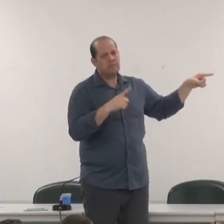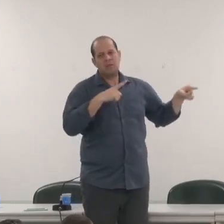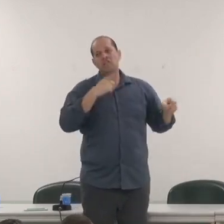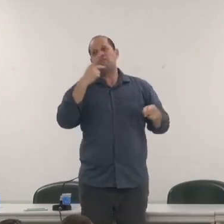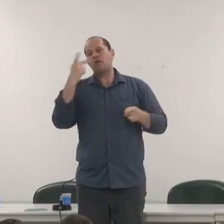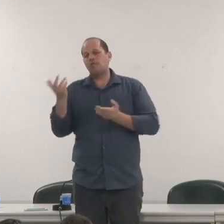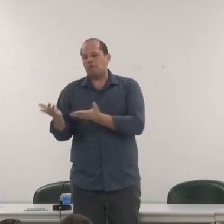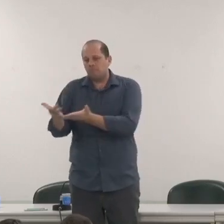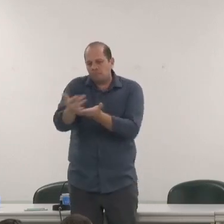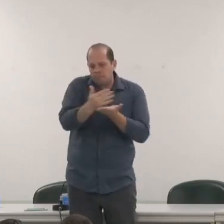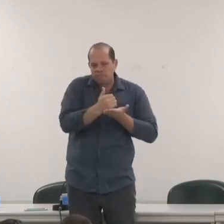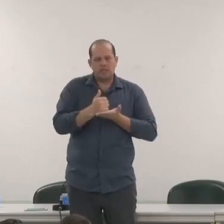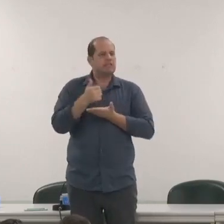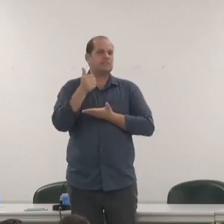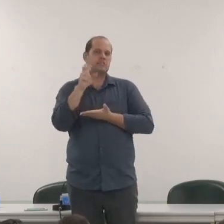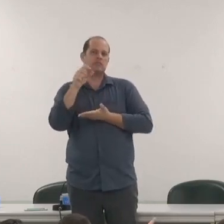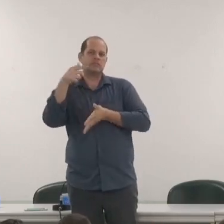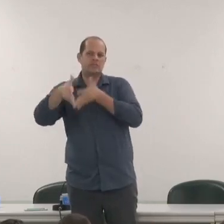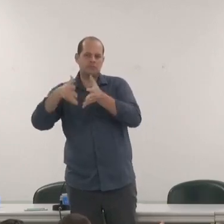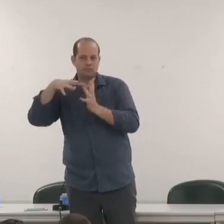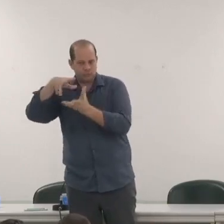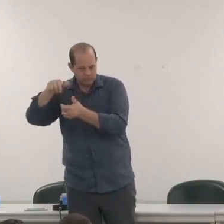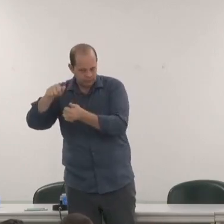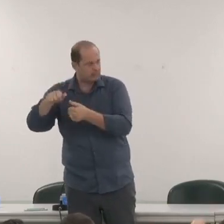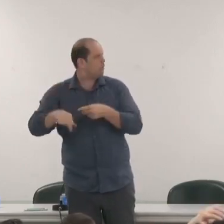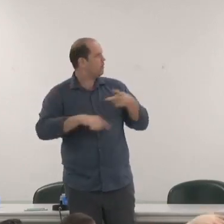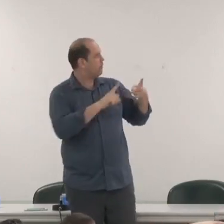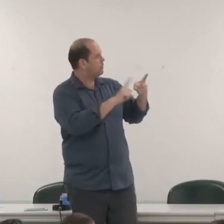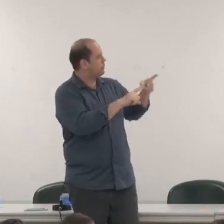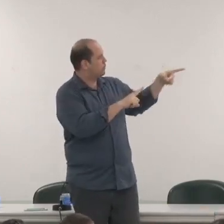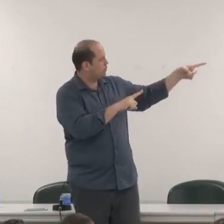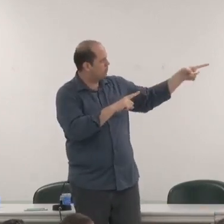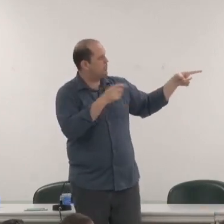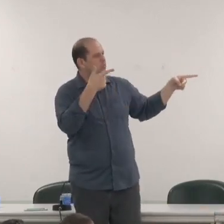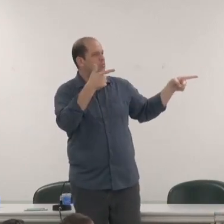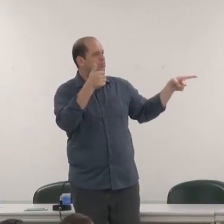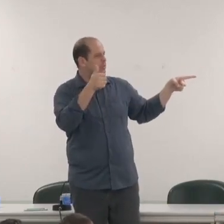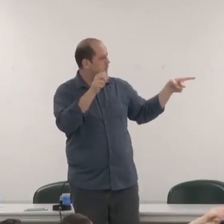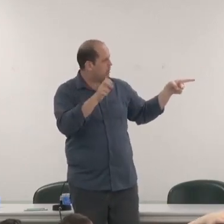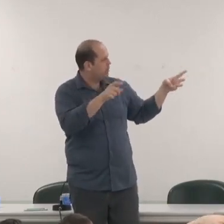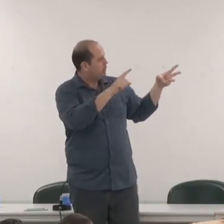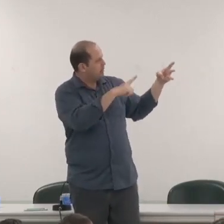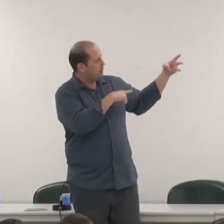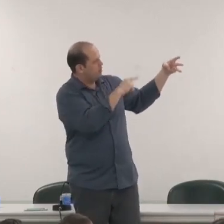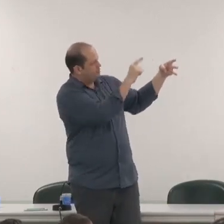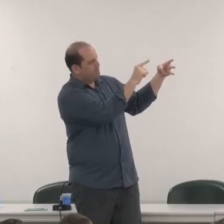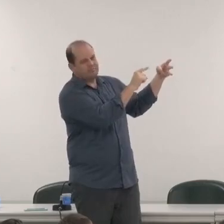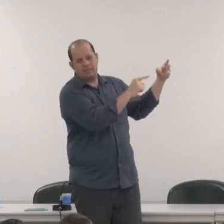7.000. Então, nesses bancos de dados aí que a gente tem de línguas de sinais pelo mundo,